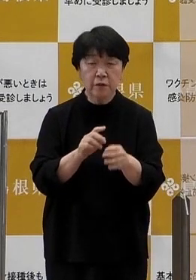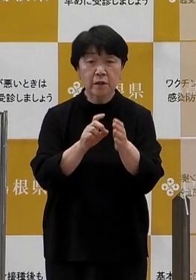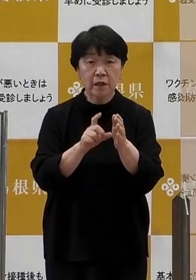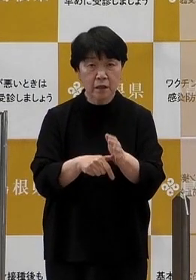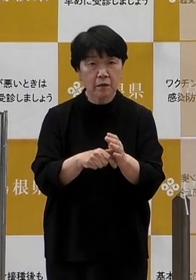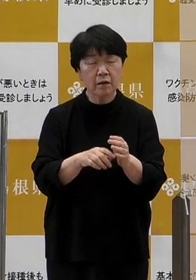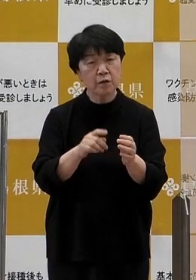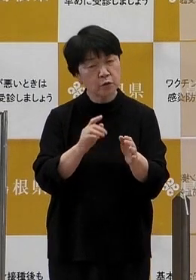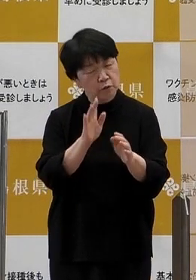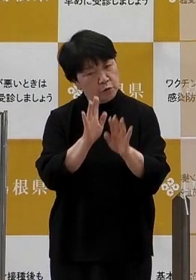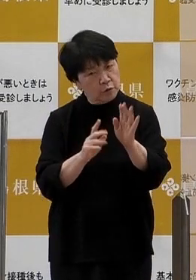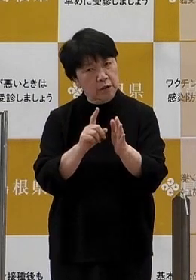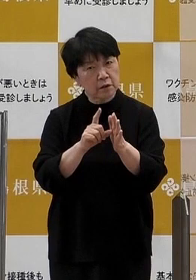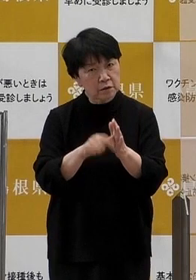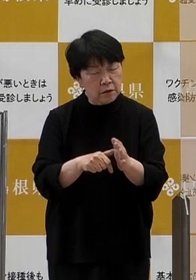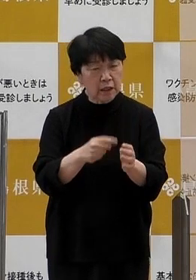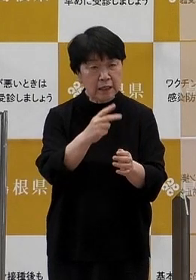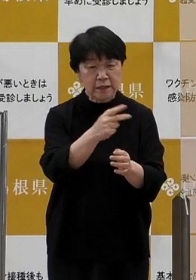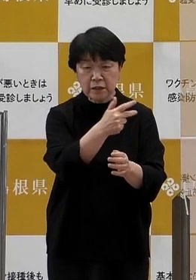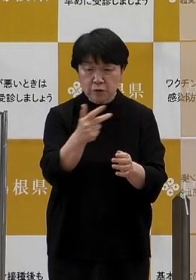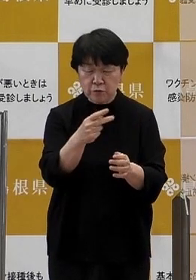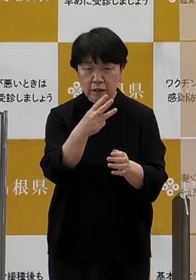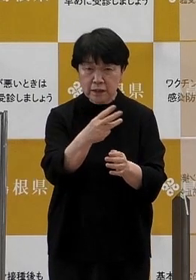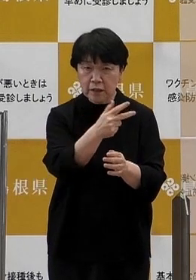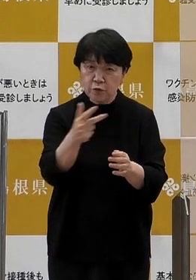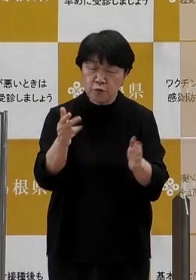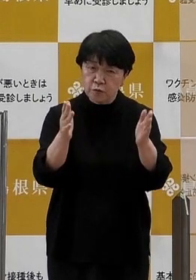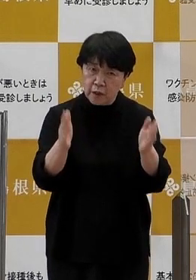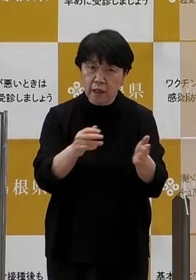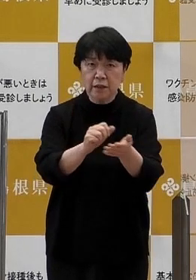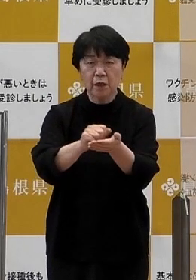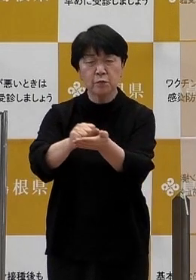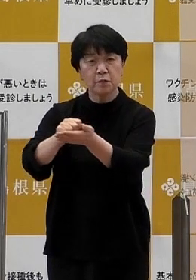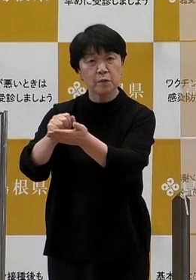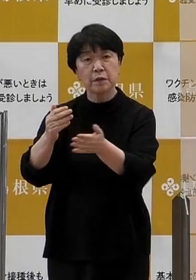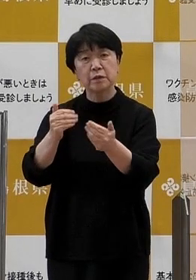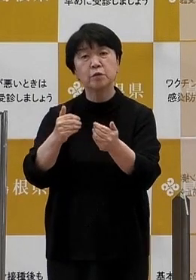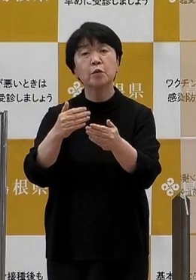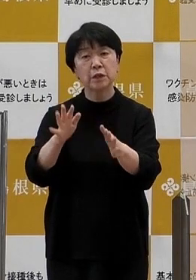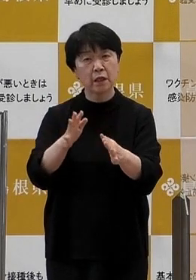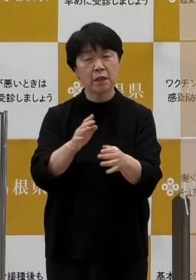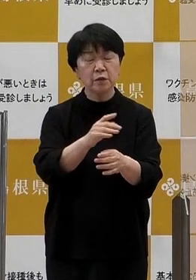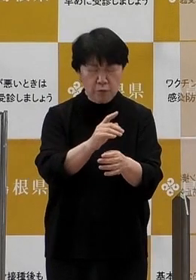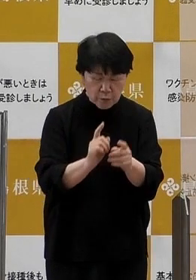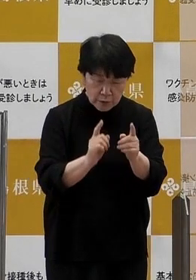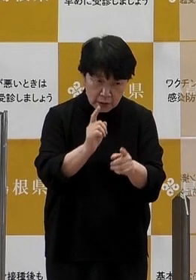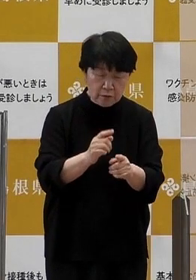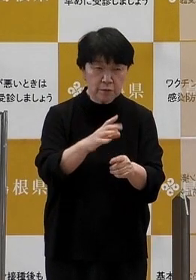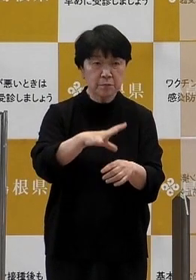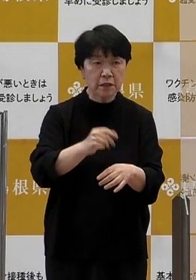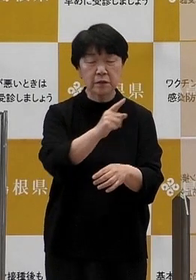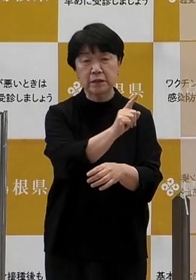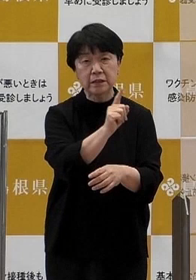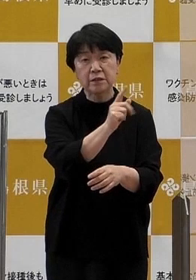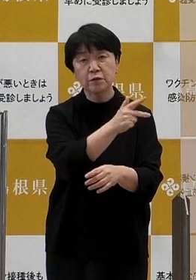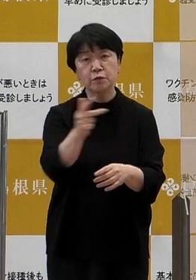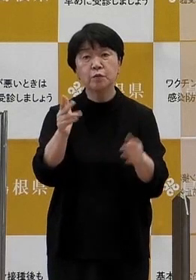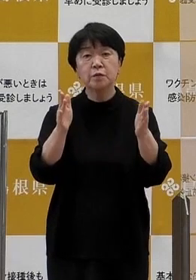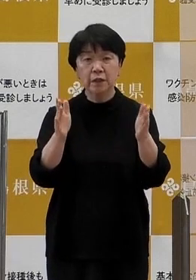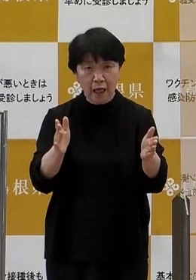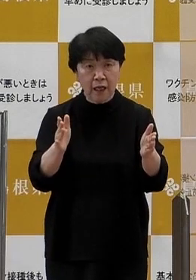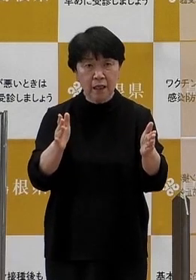する必要はないので、まあ、1週間と土日で、この家庭で踏みとど